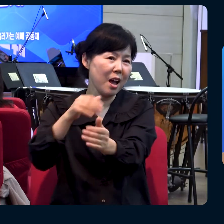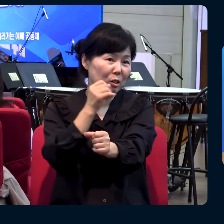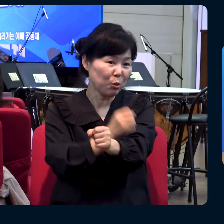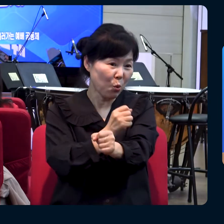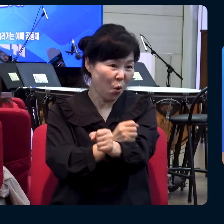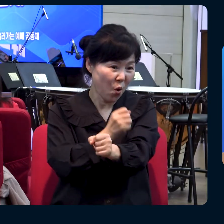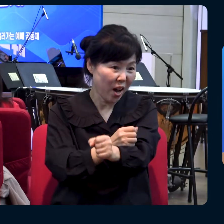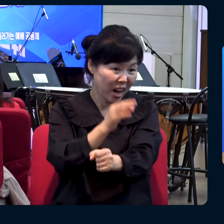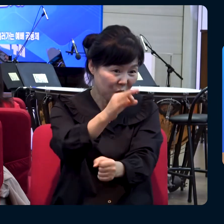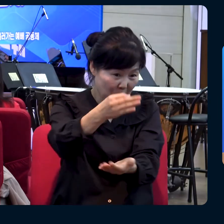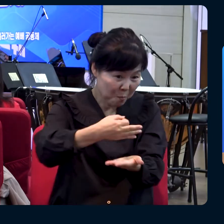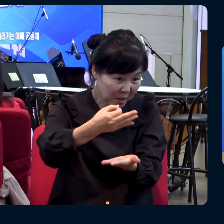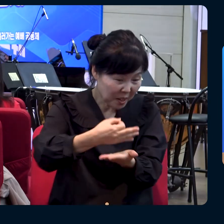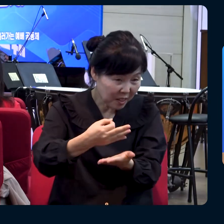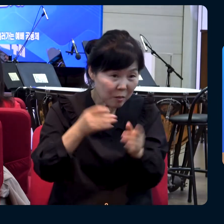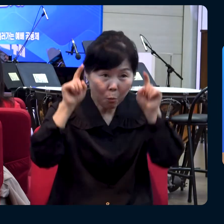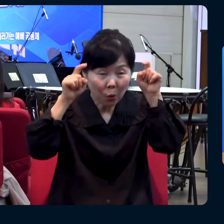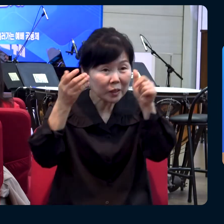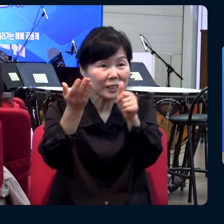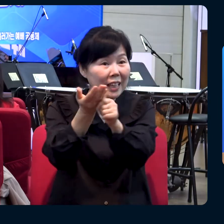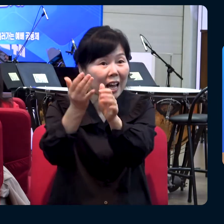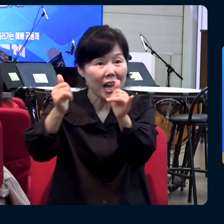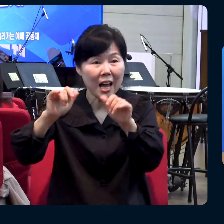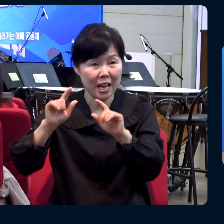사꾼 목자는